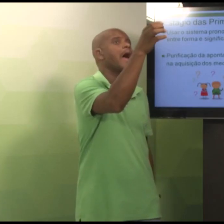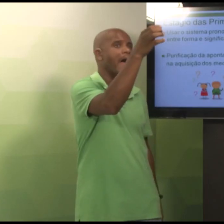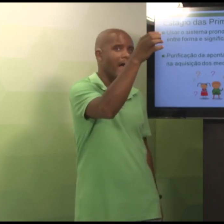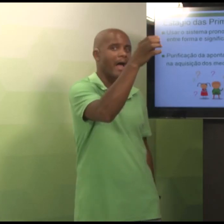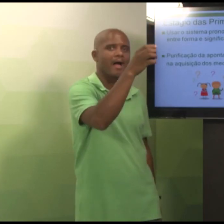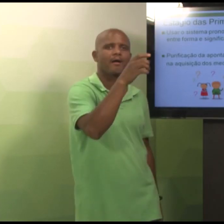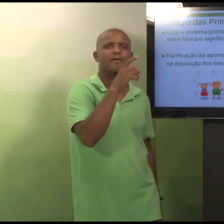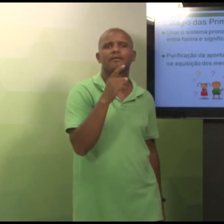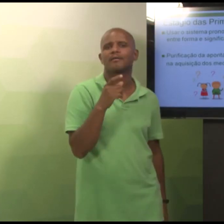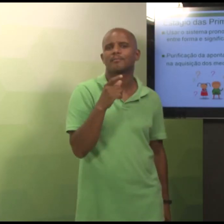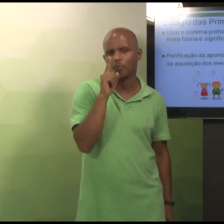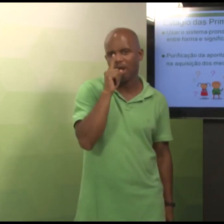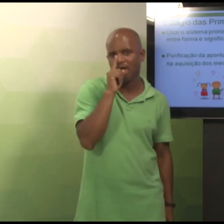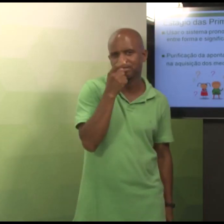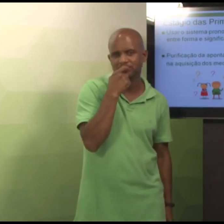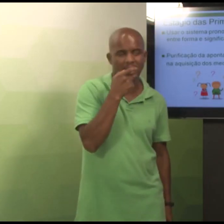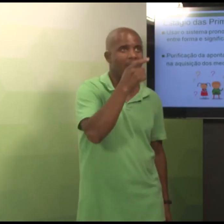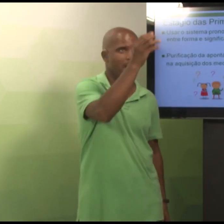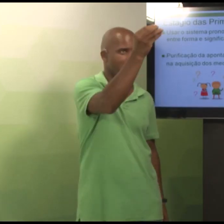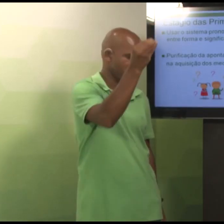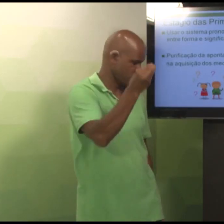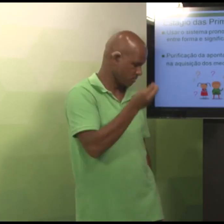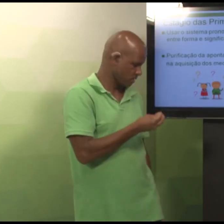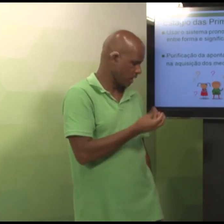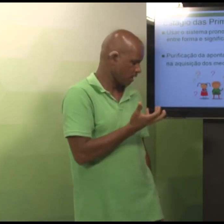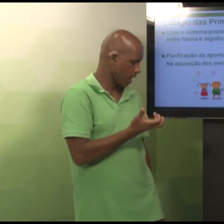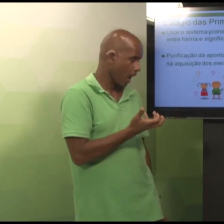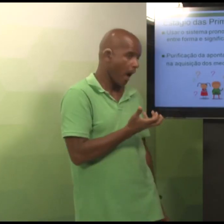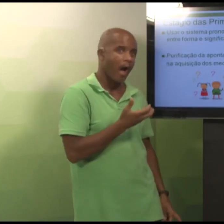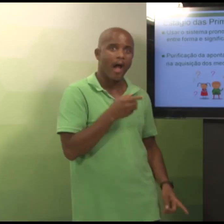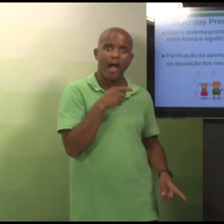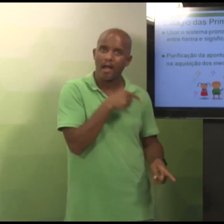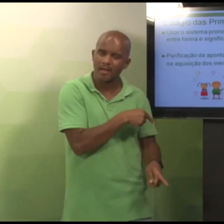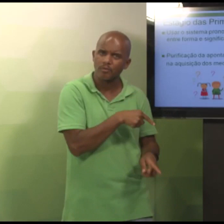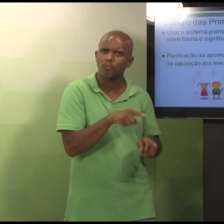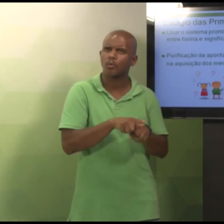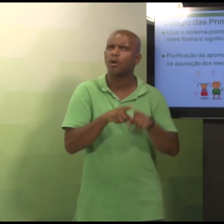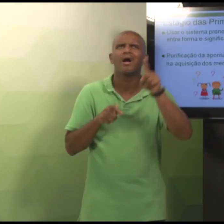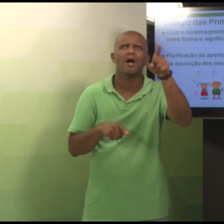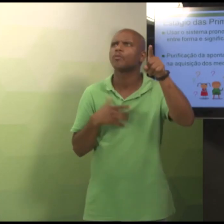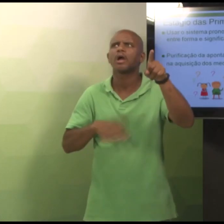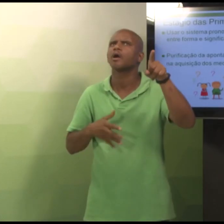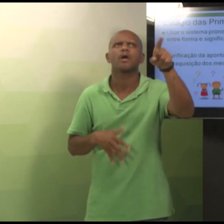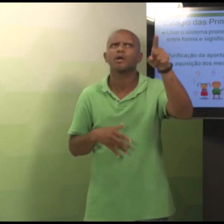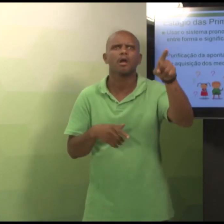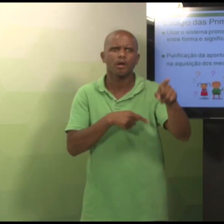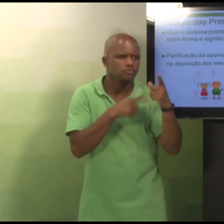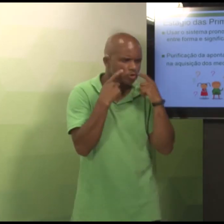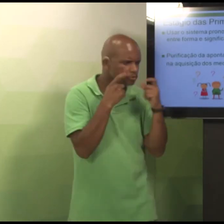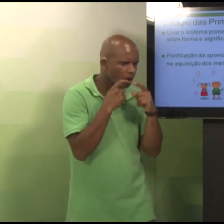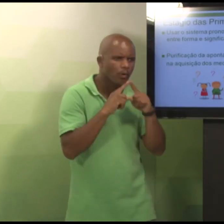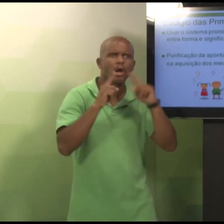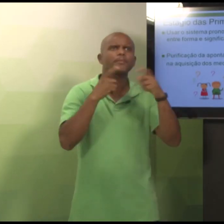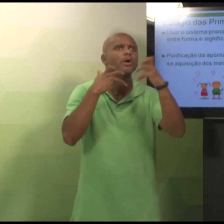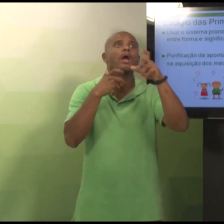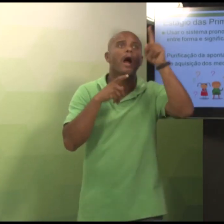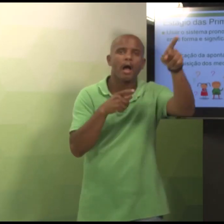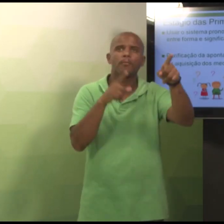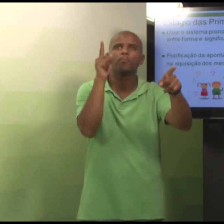Então, vai oferecer o que está ali próximo e ela não vai querer, até pegar o que ela queria, que seria o biscoito. Então,